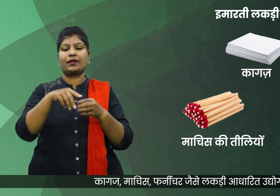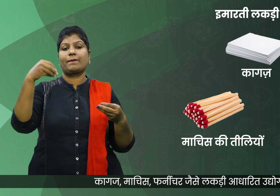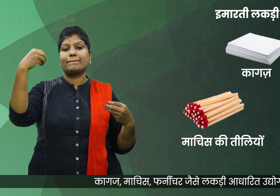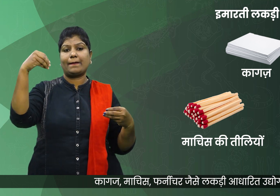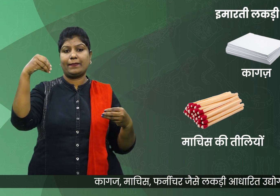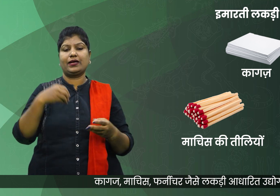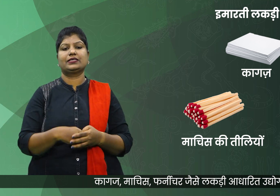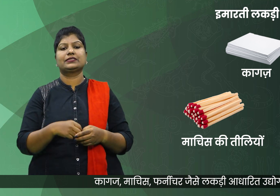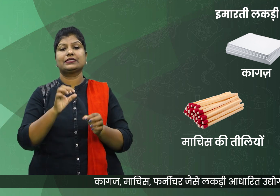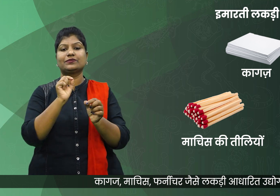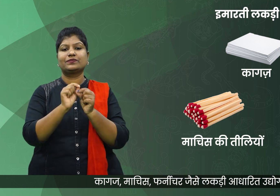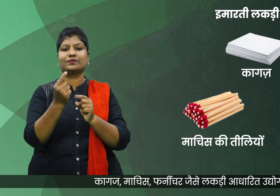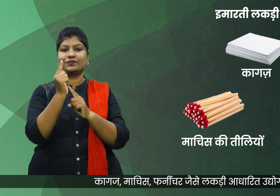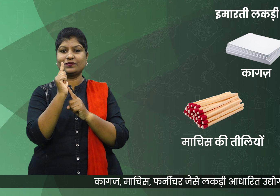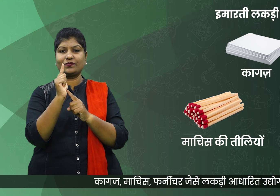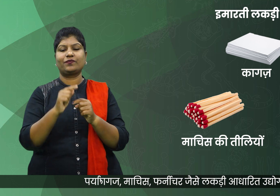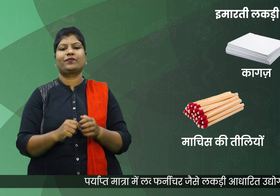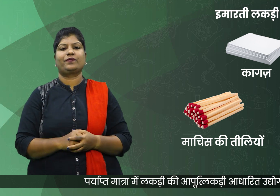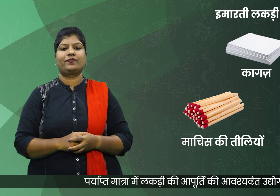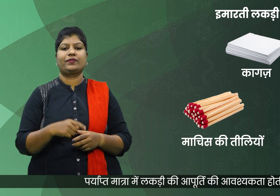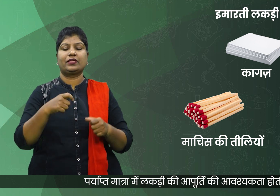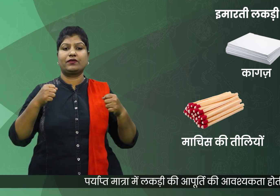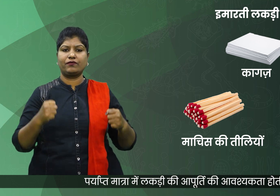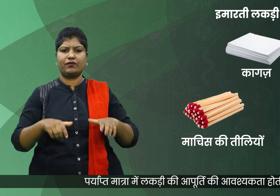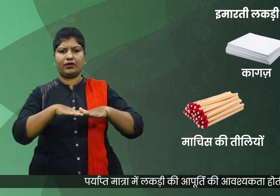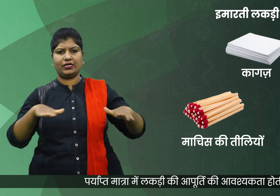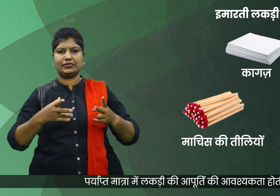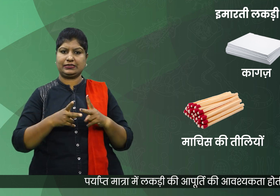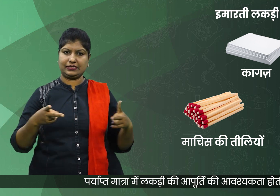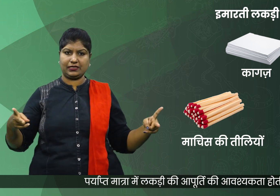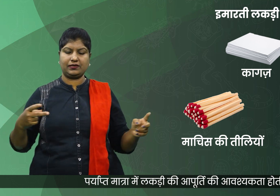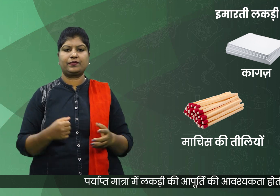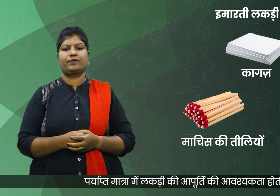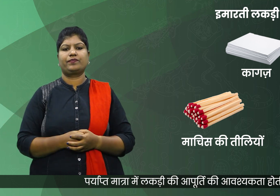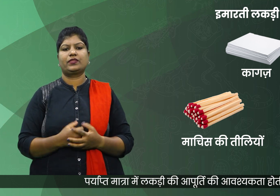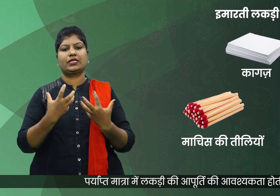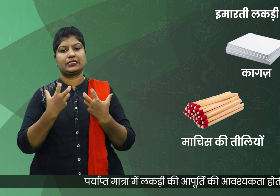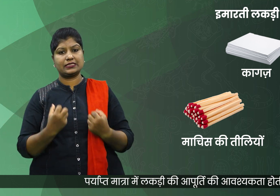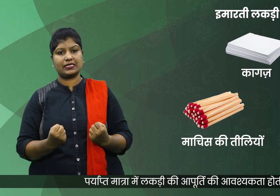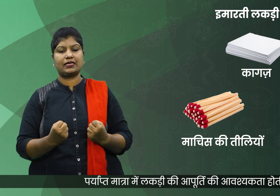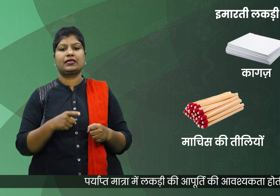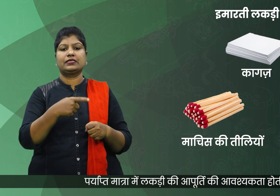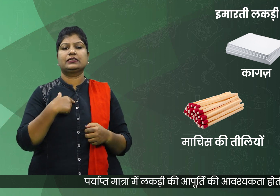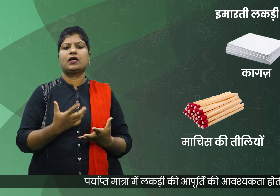परियाप्त मातरा में लकडी की आपूर्ती की अवशक्ता होती है।